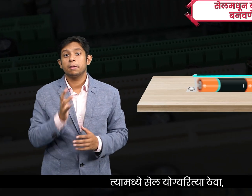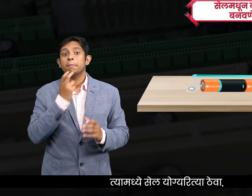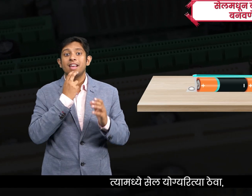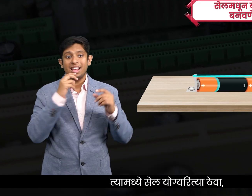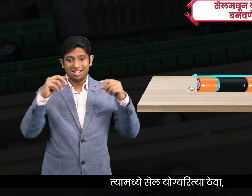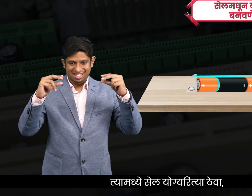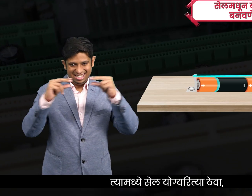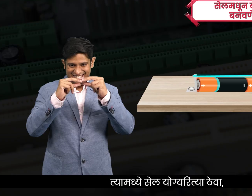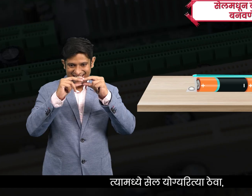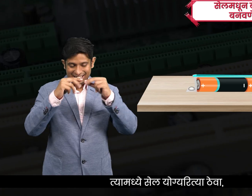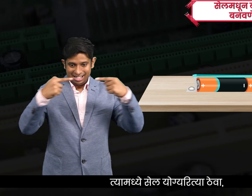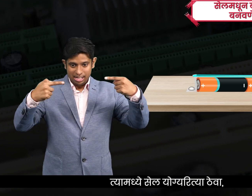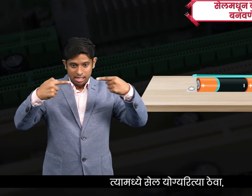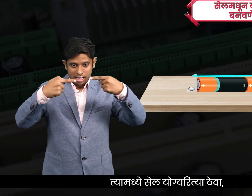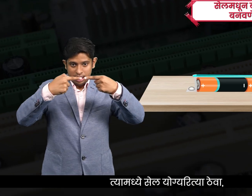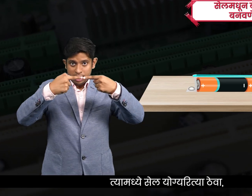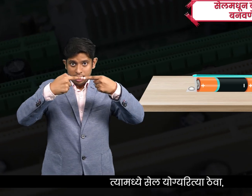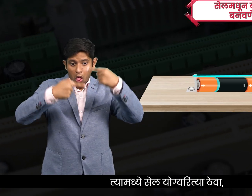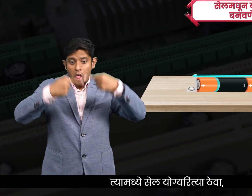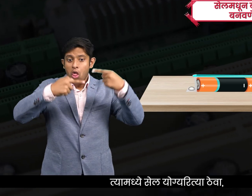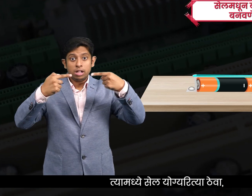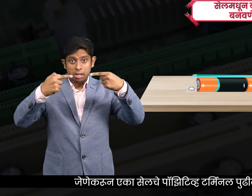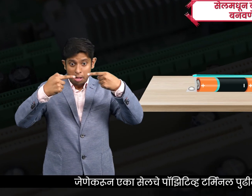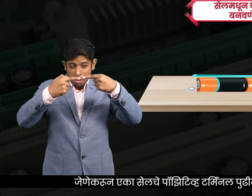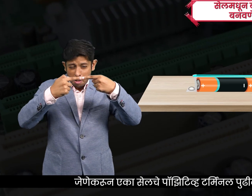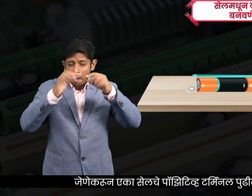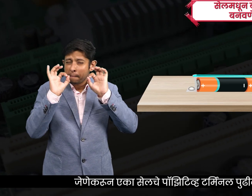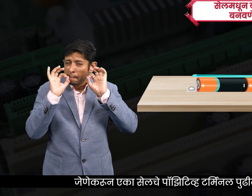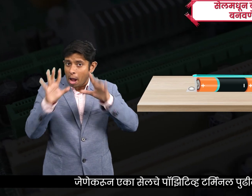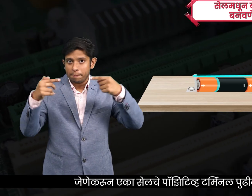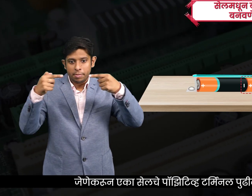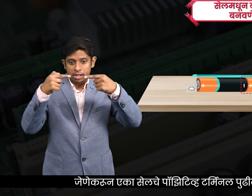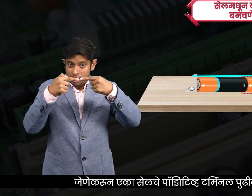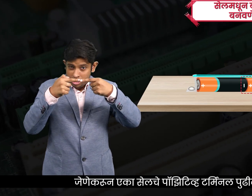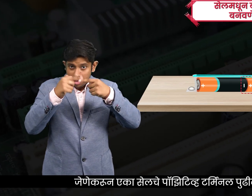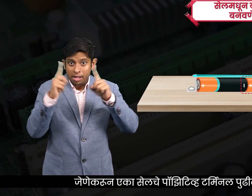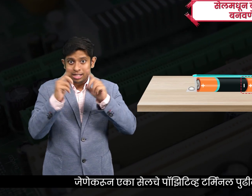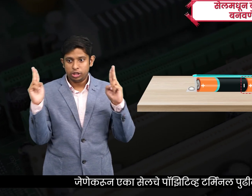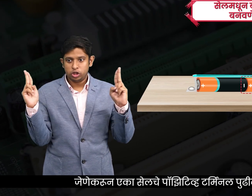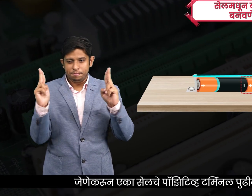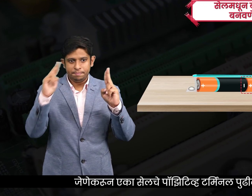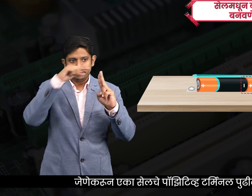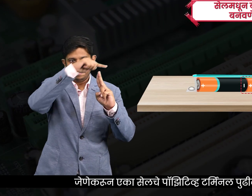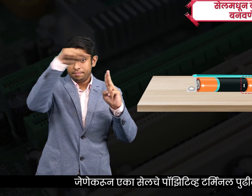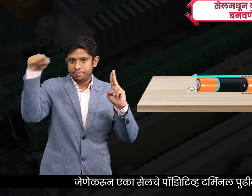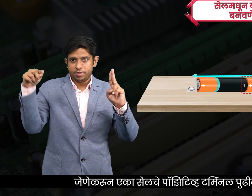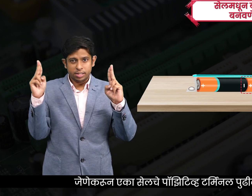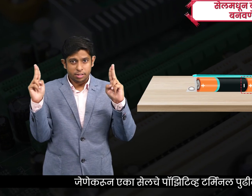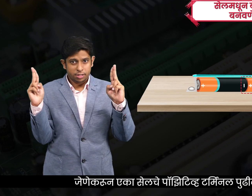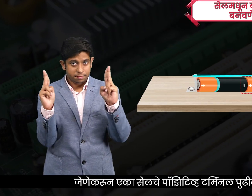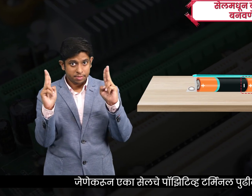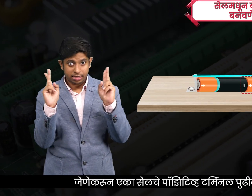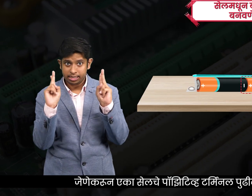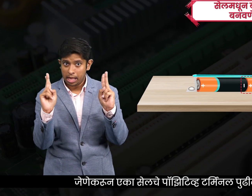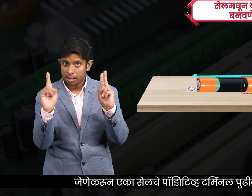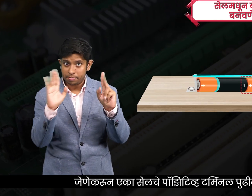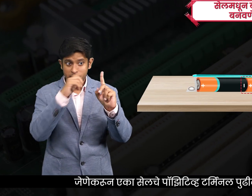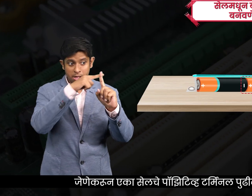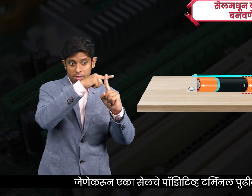त्यामध्ये सेल योग्यरित्या ठेवा, जेणेकरून एका सेलचे पॉझिटिव्ह टर्मिनल पुढील सेलच्या